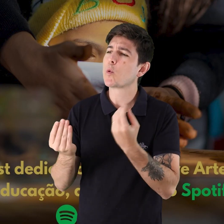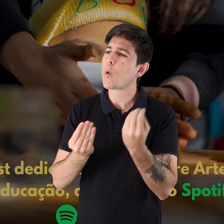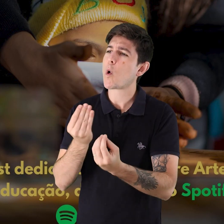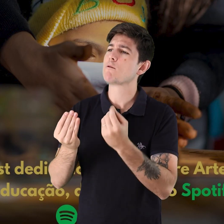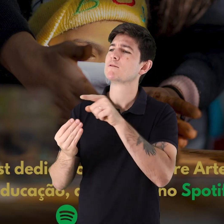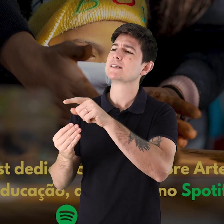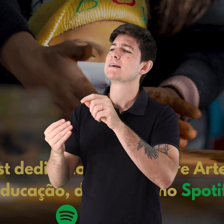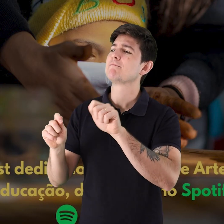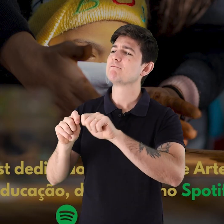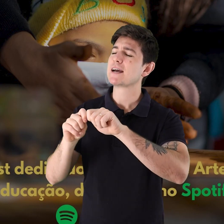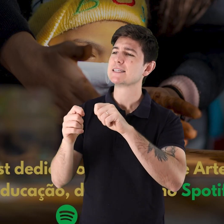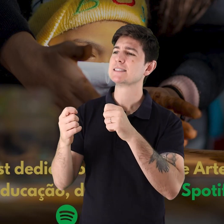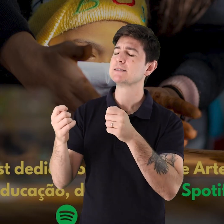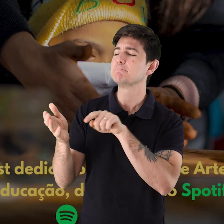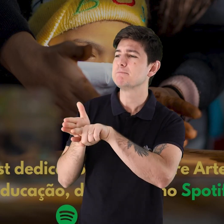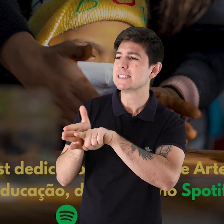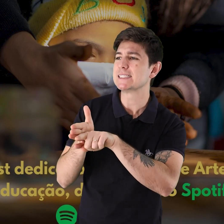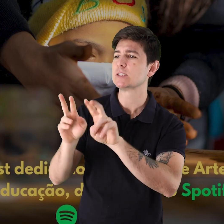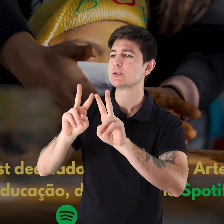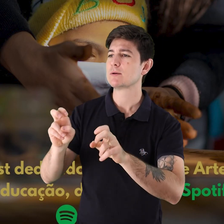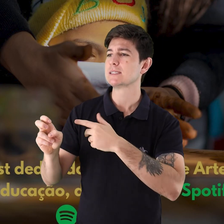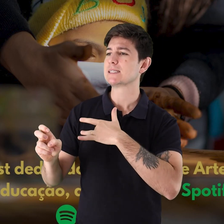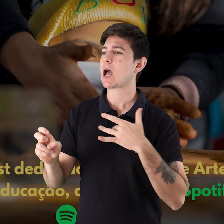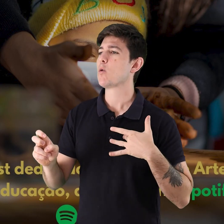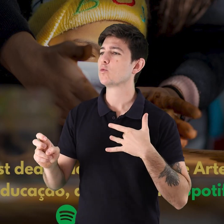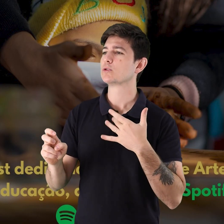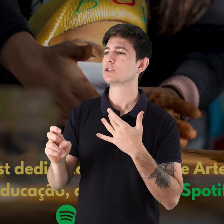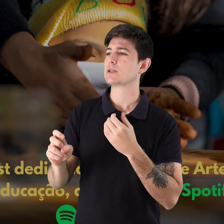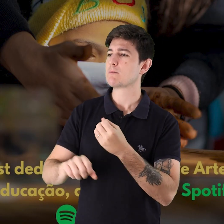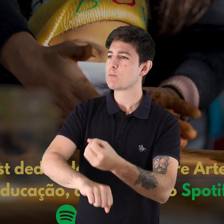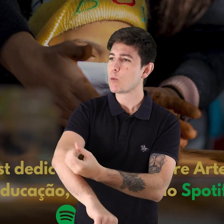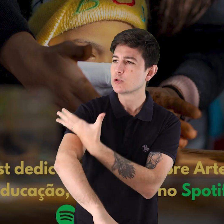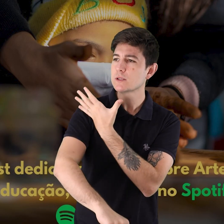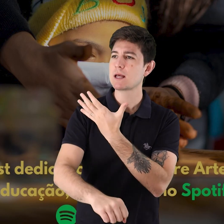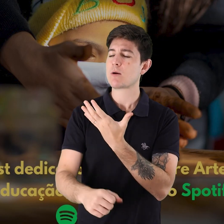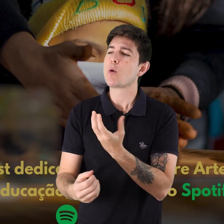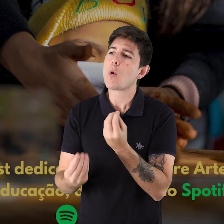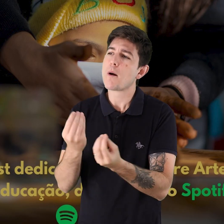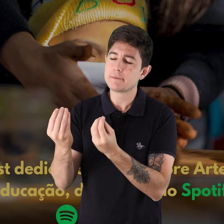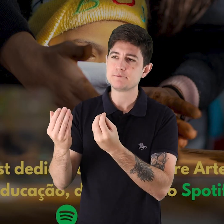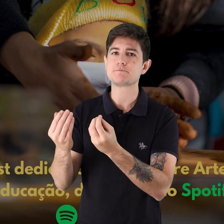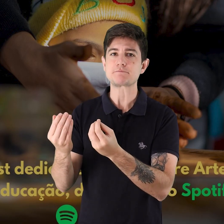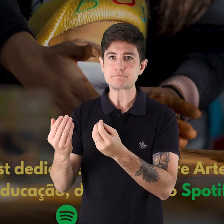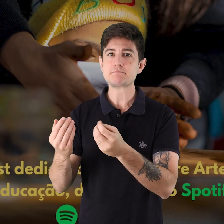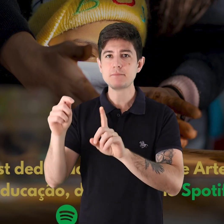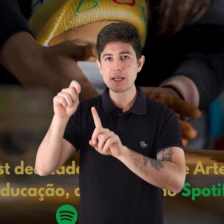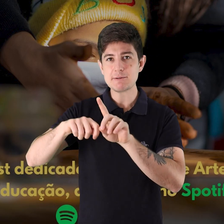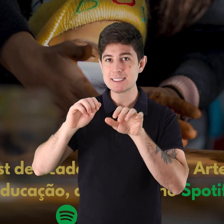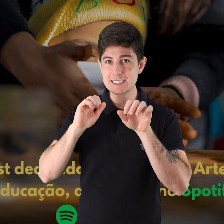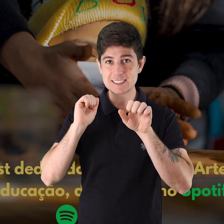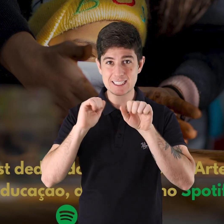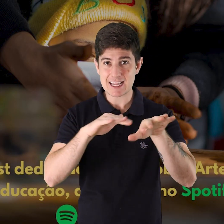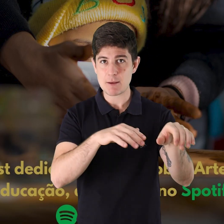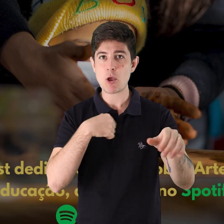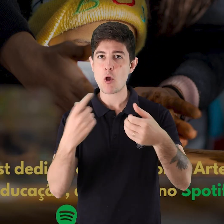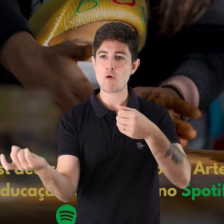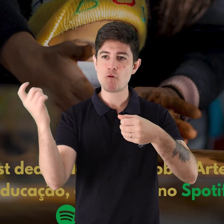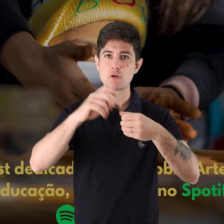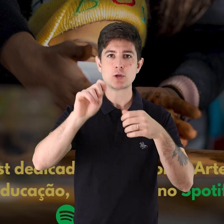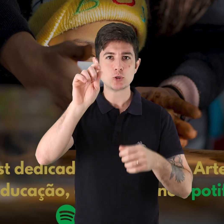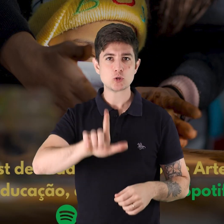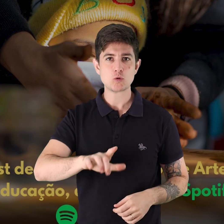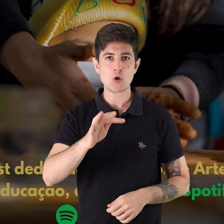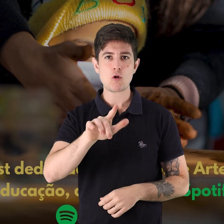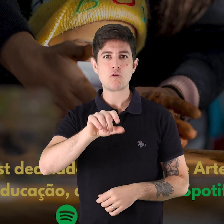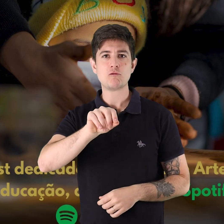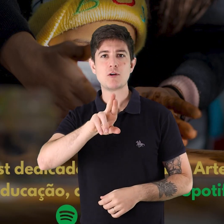para entender como é que eles trabalham a questão do bem-estar e saúde emocional. Depois, em setembro, eu voltei novamente para o sul da Flórida e